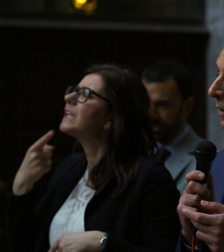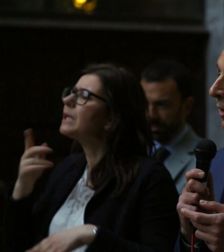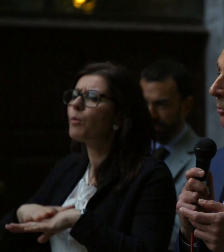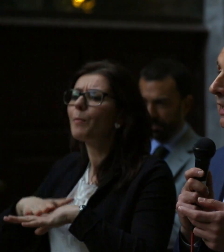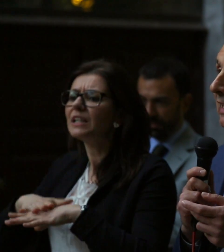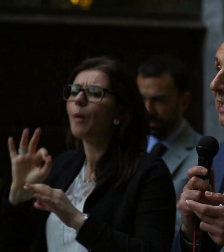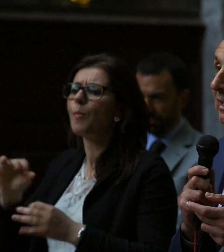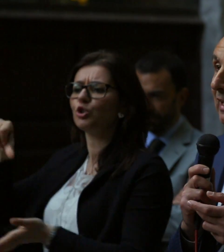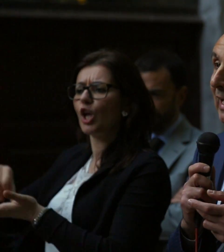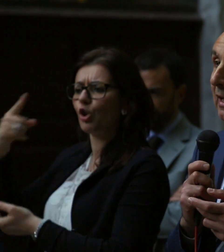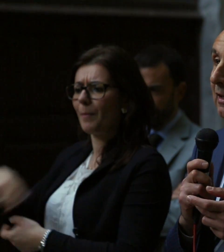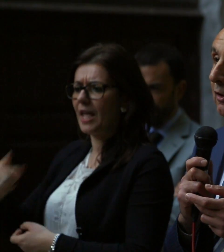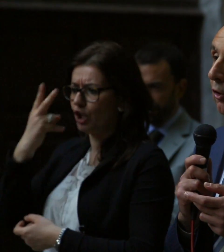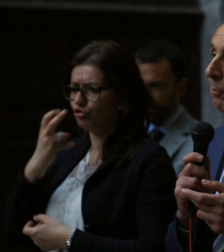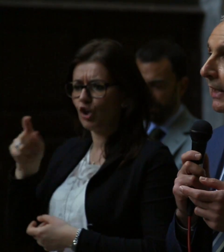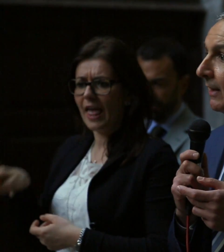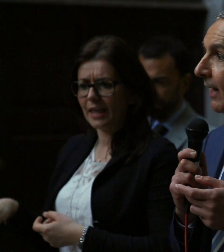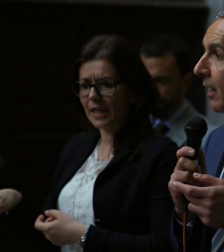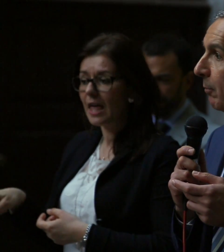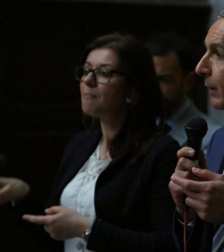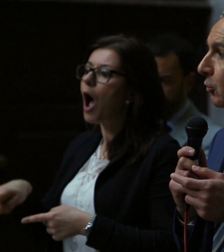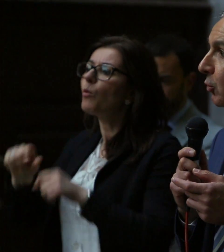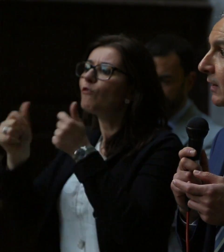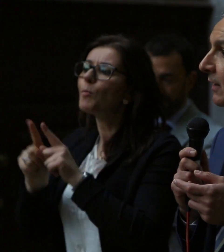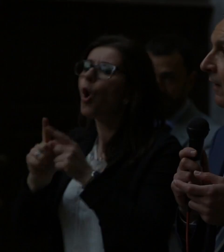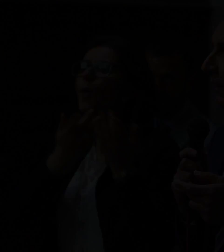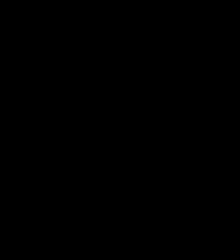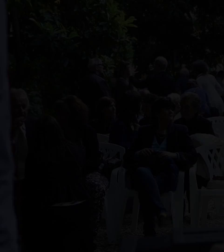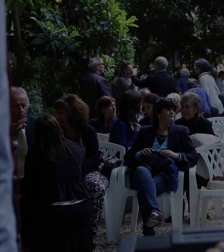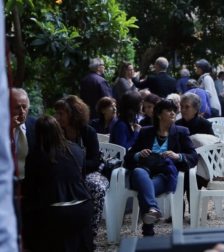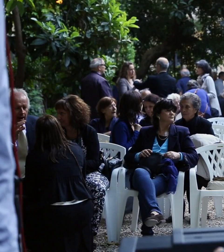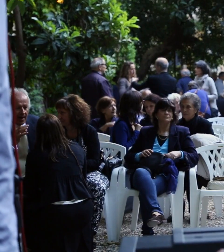ciechi, ma che è ospitalità per tutti.